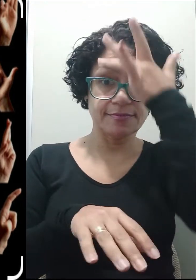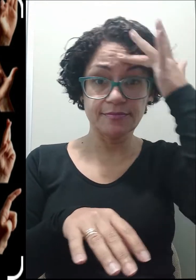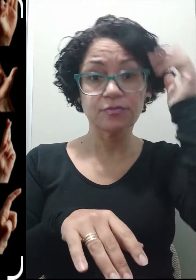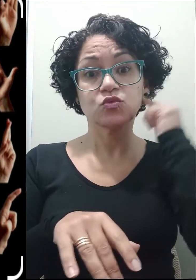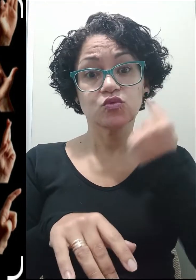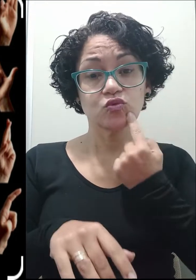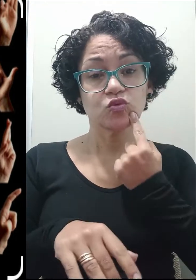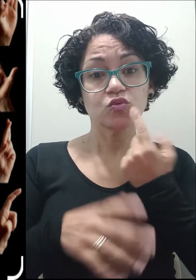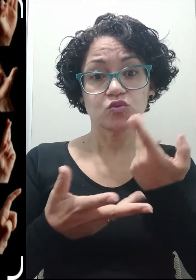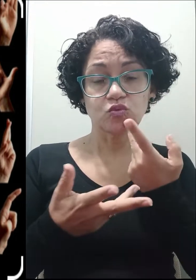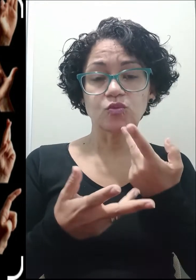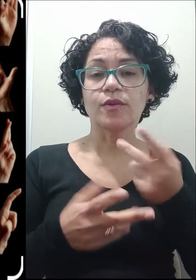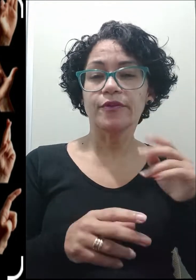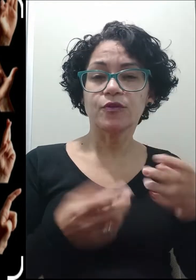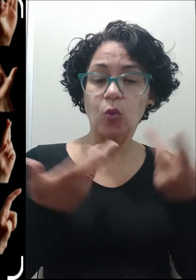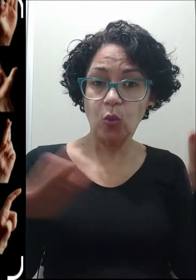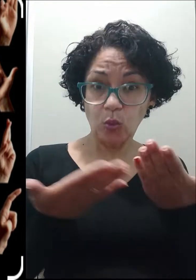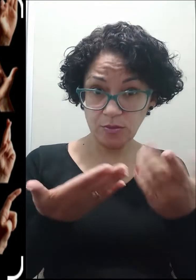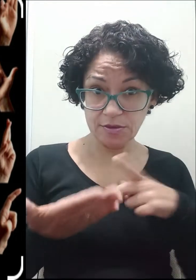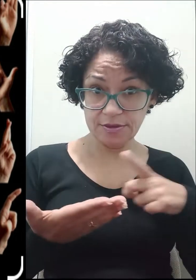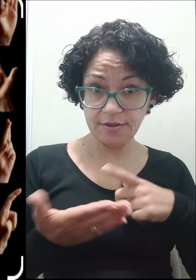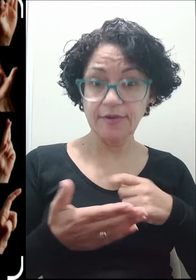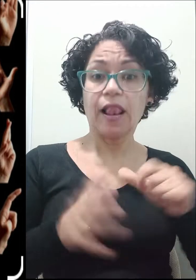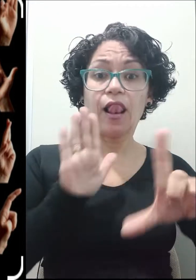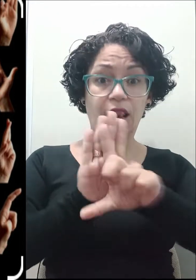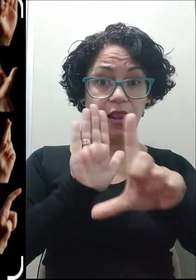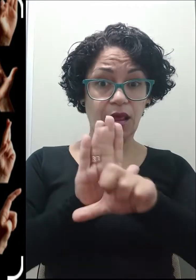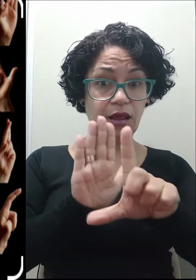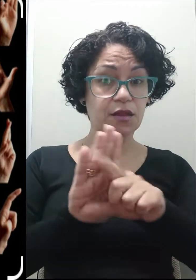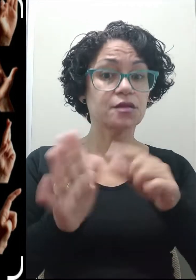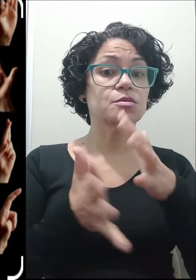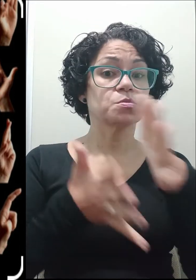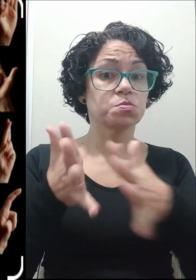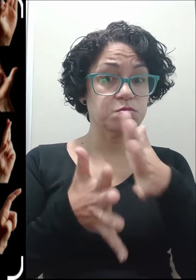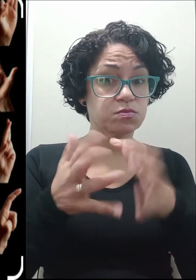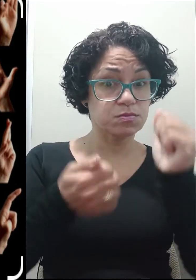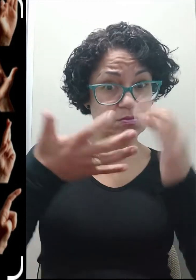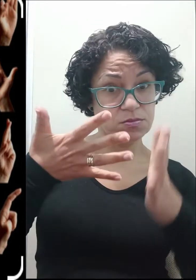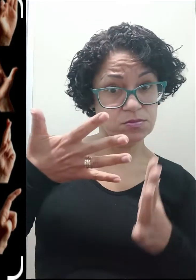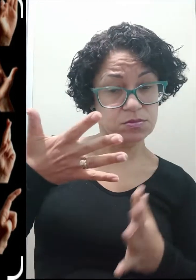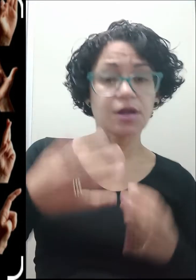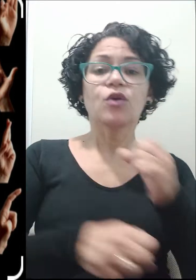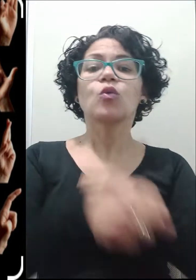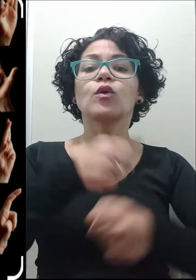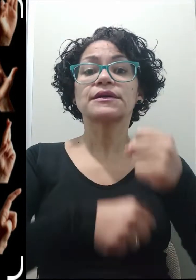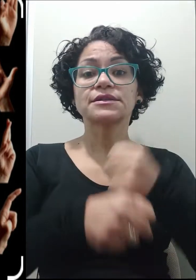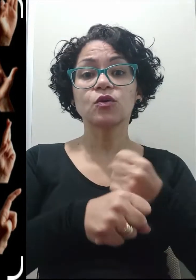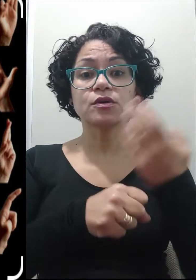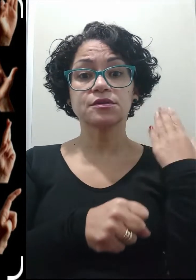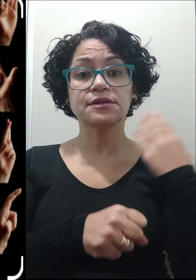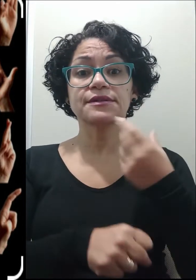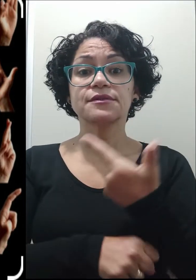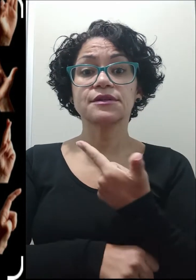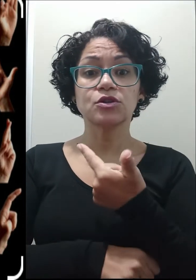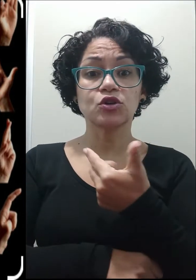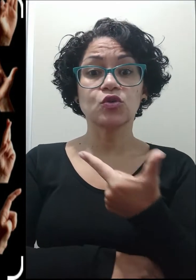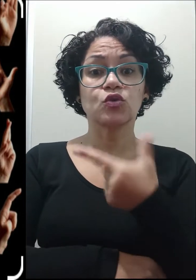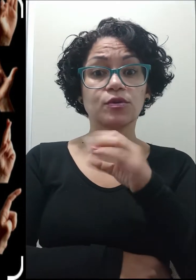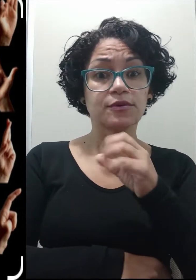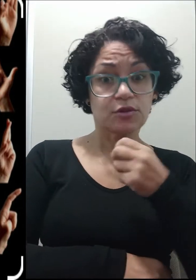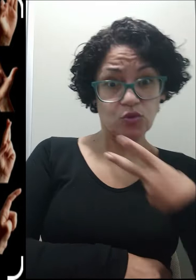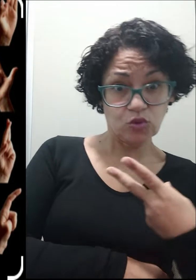O reconhecimento da língua brasileira de sinais ocorreu no ano de 2002 com a Lei